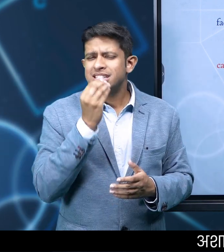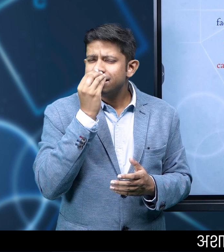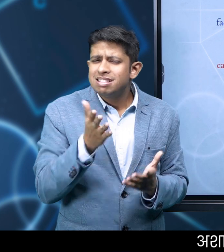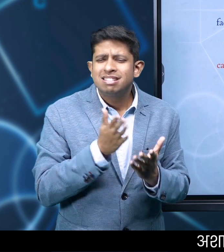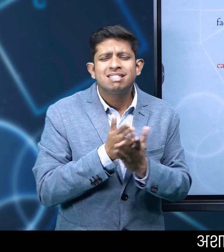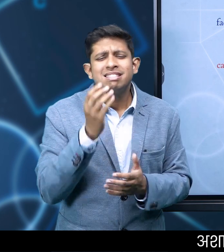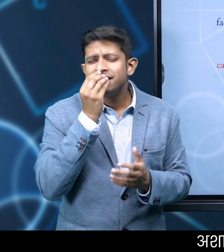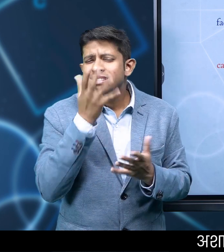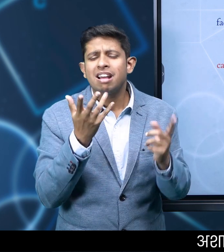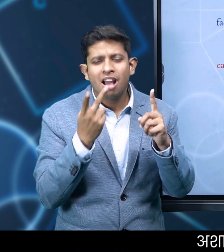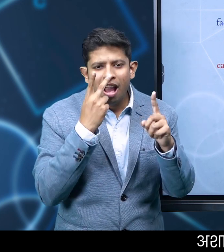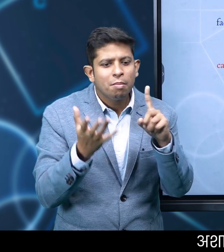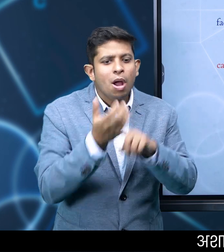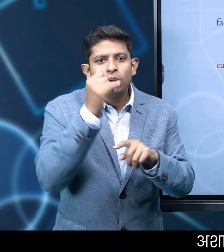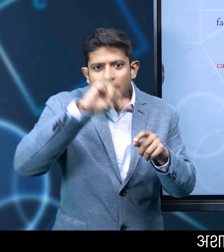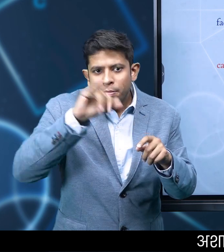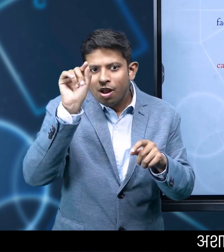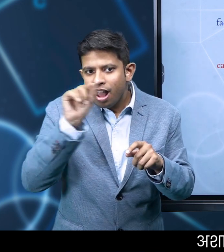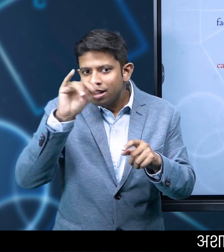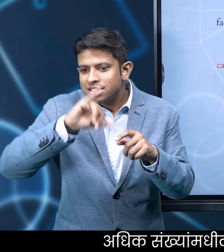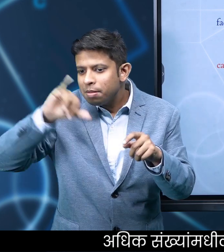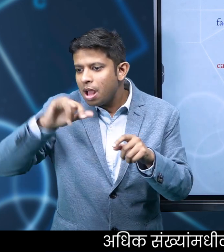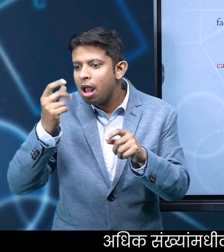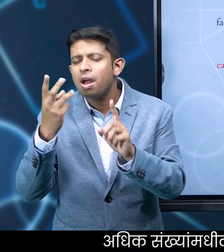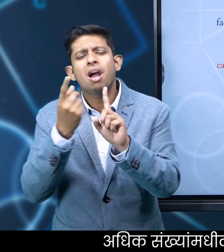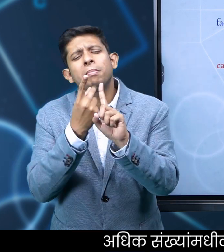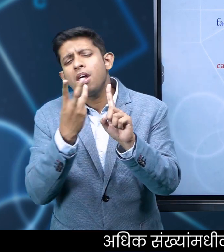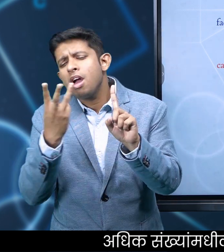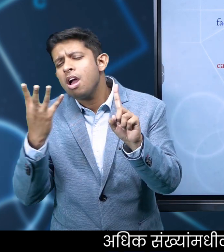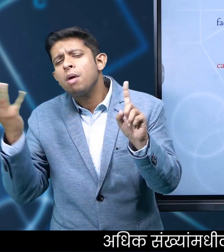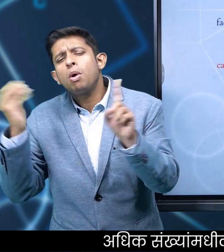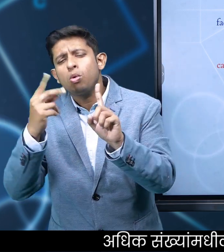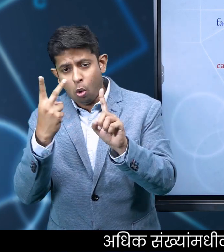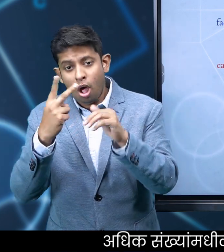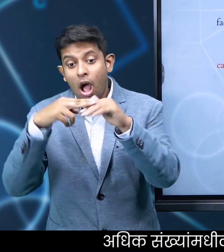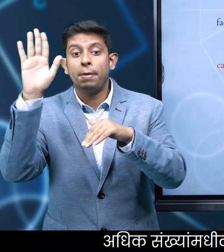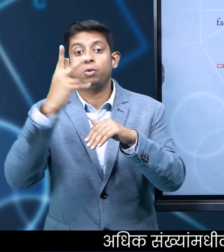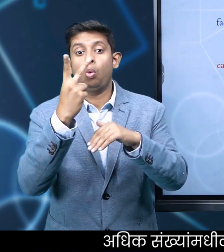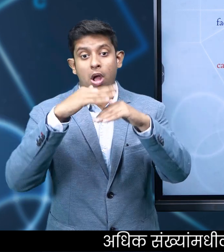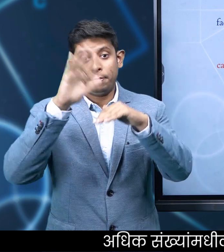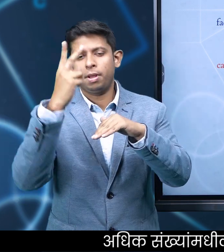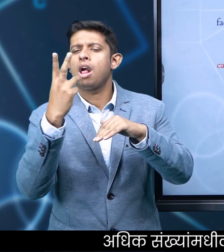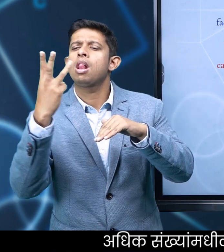अशा प्रकारे आपण दोन किंवा अधिक संख्यांमध्ये सामान्य घटक सहजपणे शोधू शकतो.